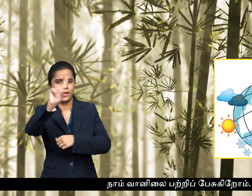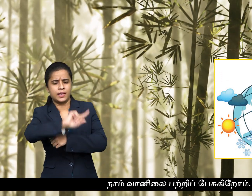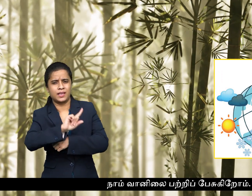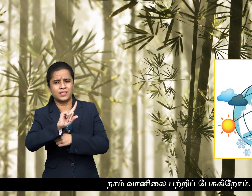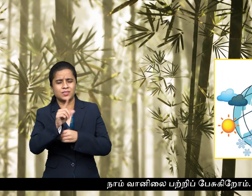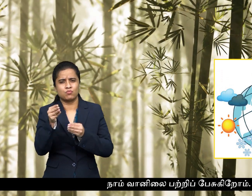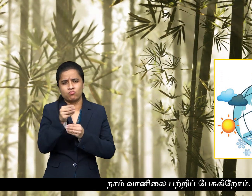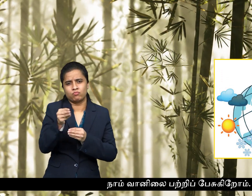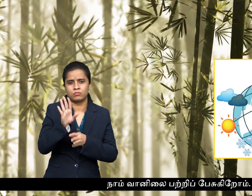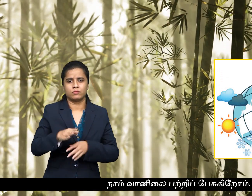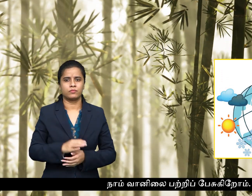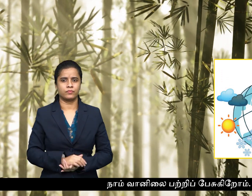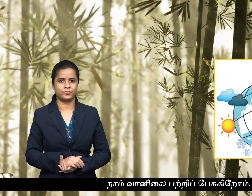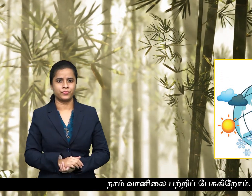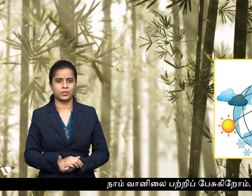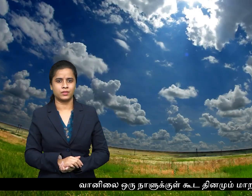வானிலை பற்றி பேசுகிறோம்.